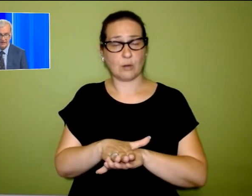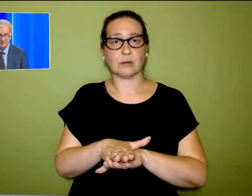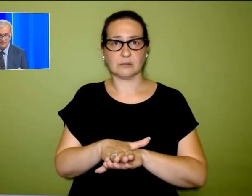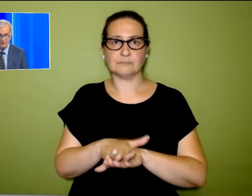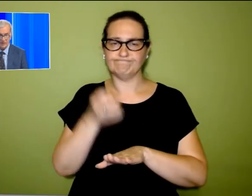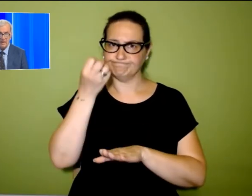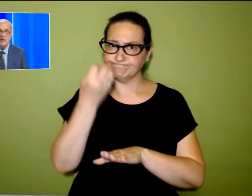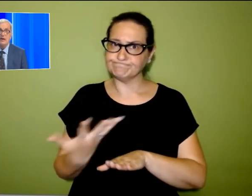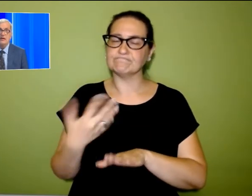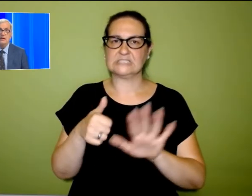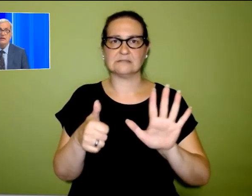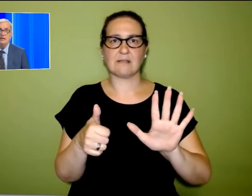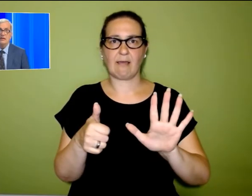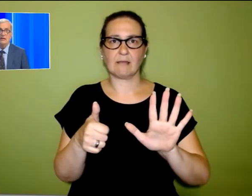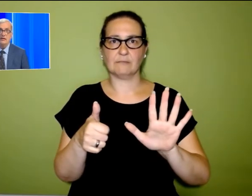6